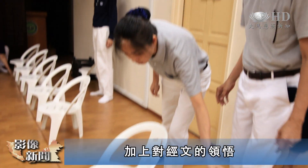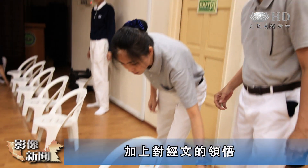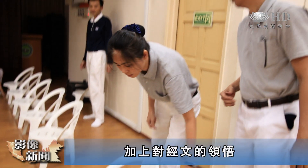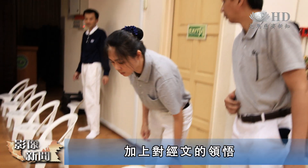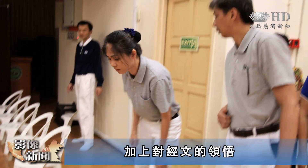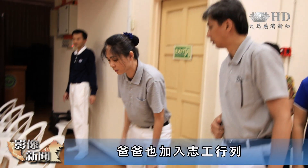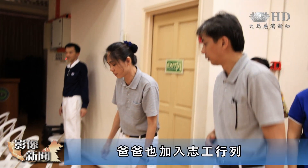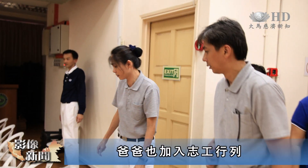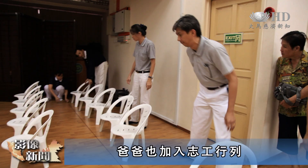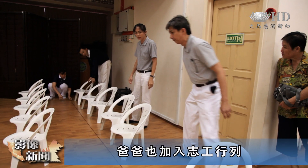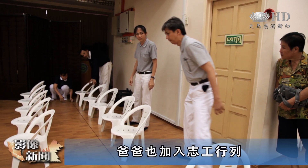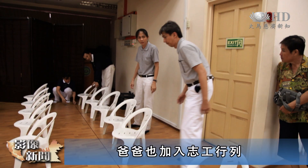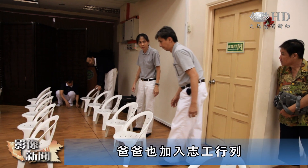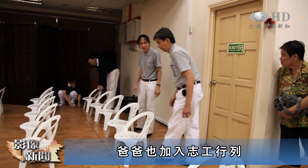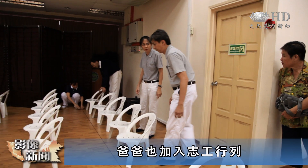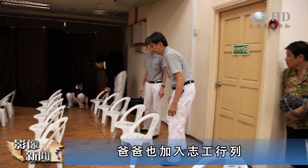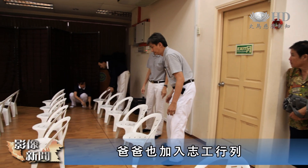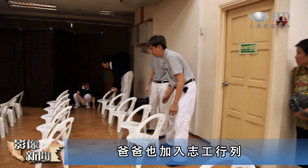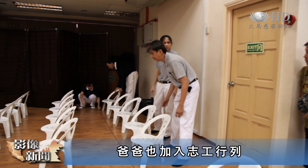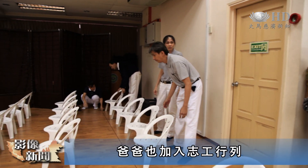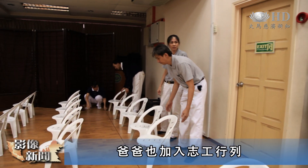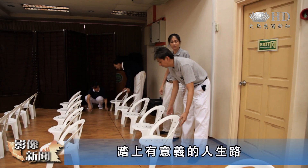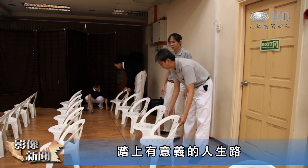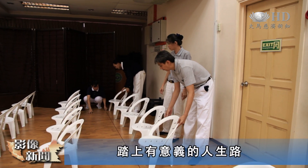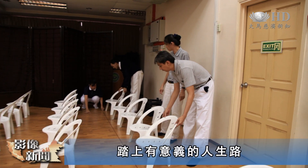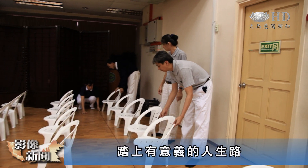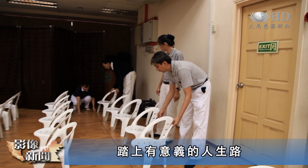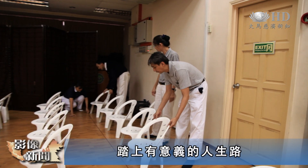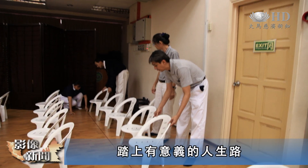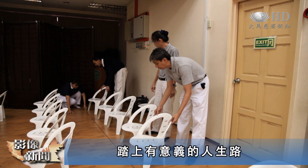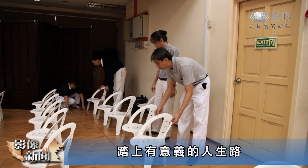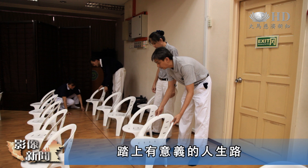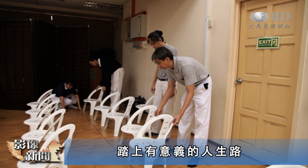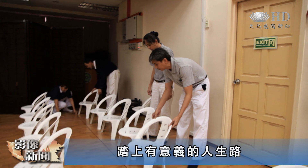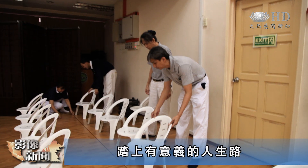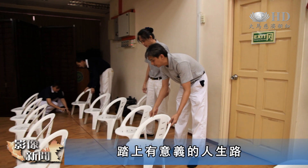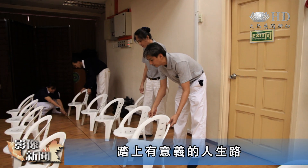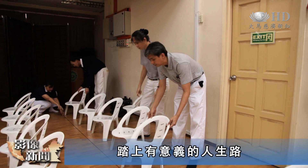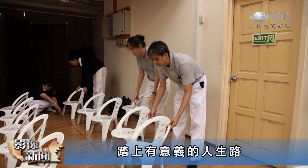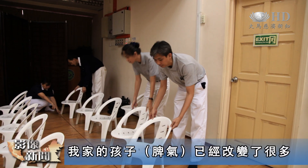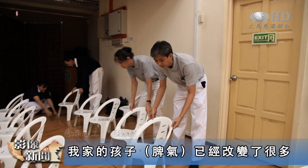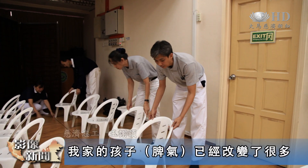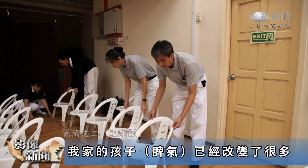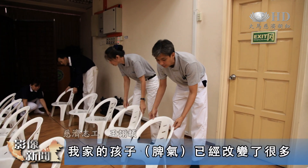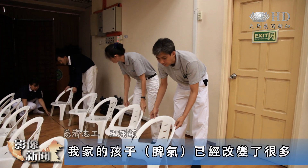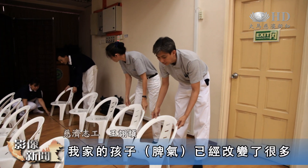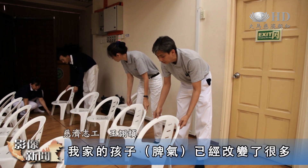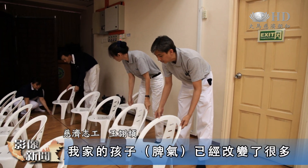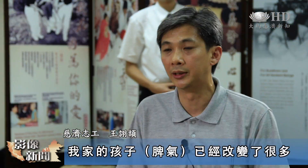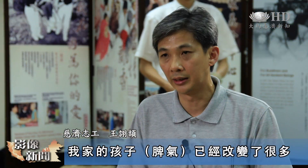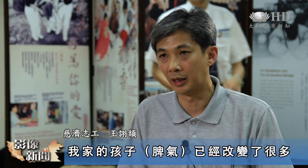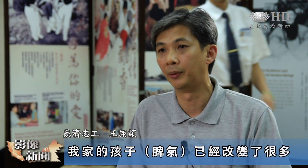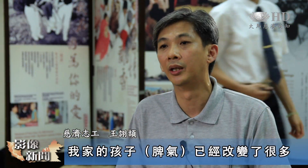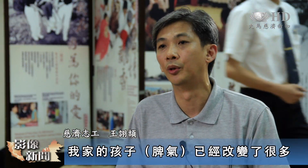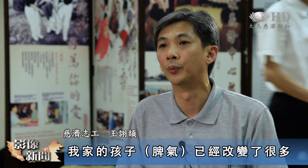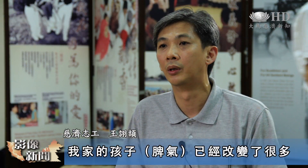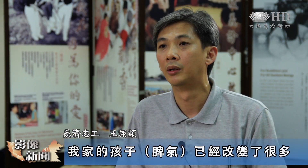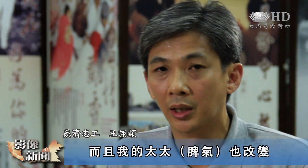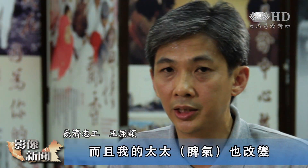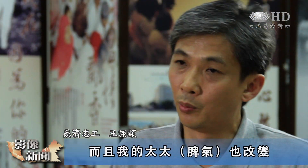领悟，爸爸也加入志工行列，踏上有意义的人生路。 我家的孩子已经改变了很多，而且我的太